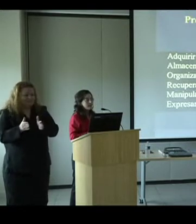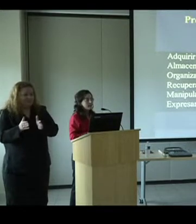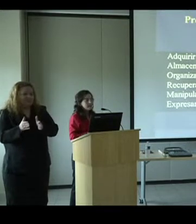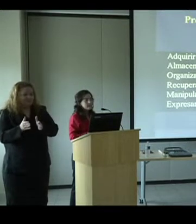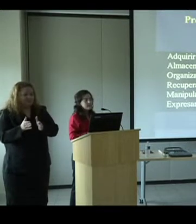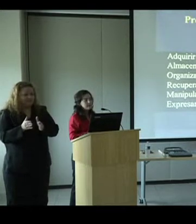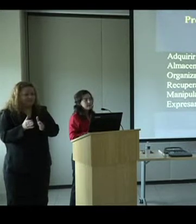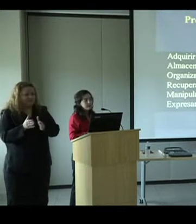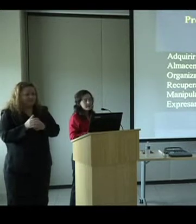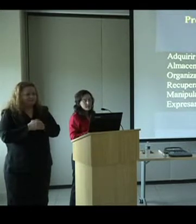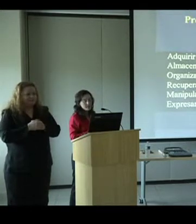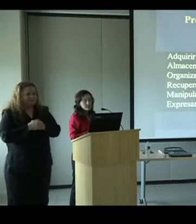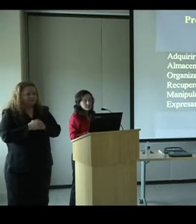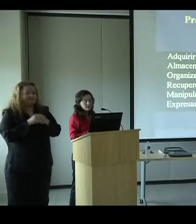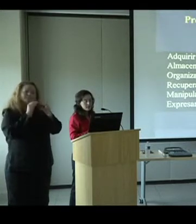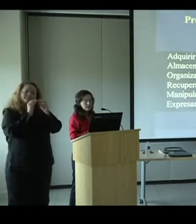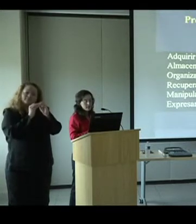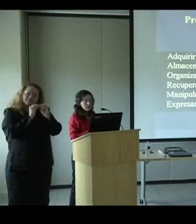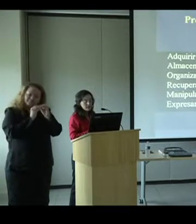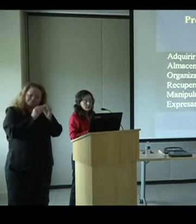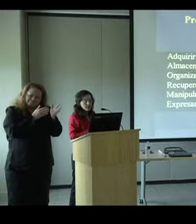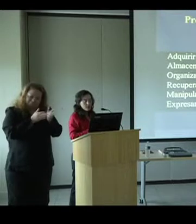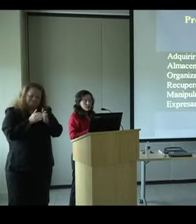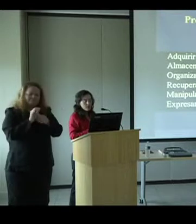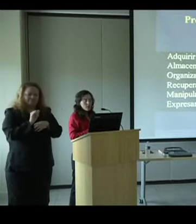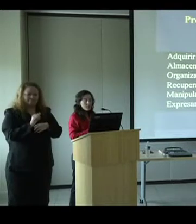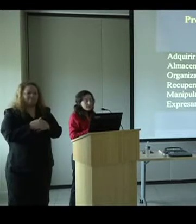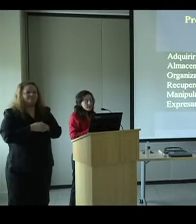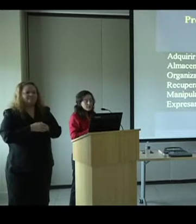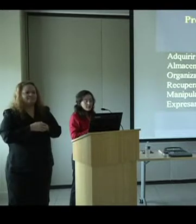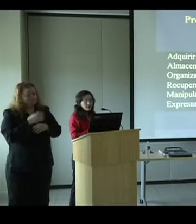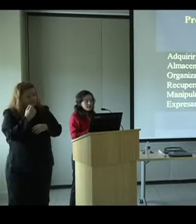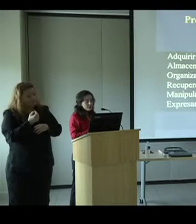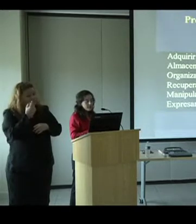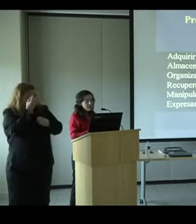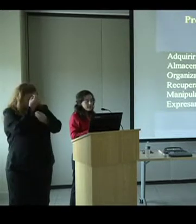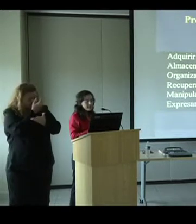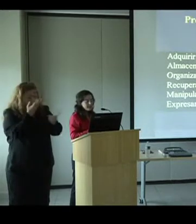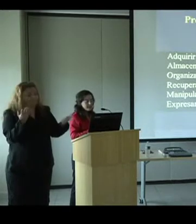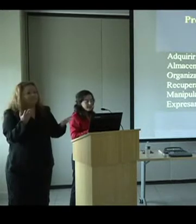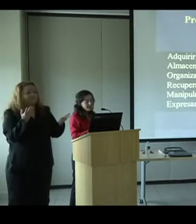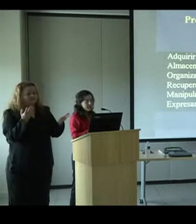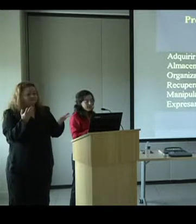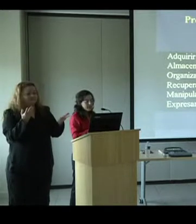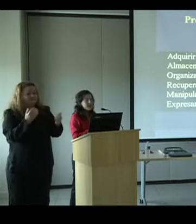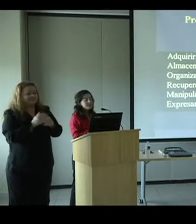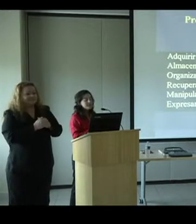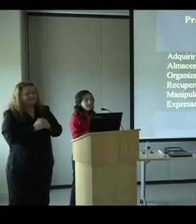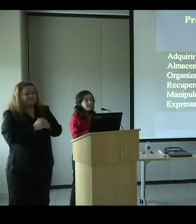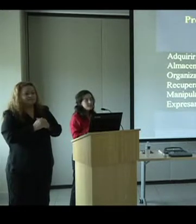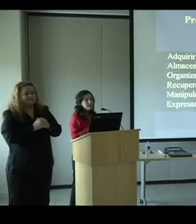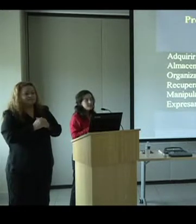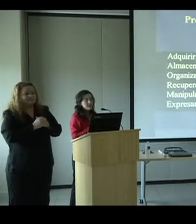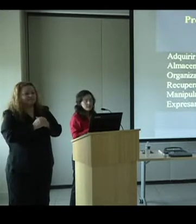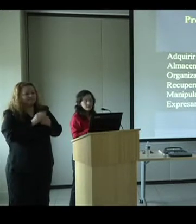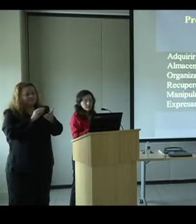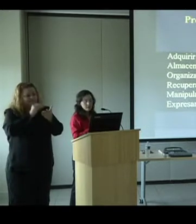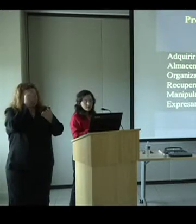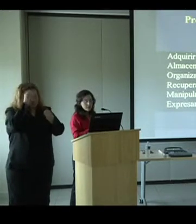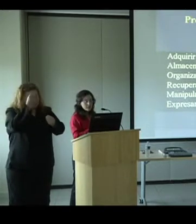es organización comprender información es adquirir